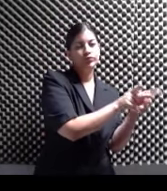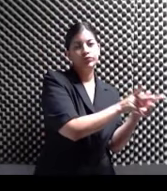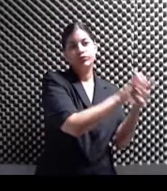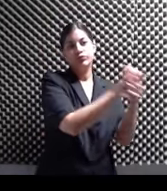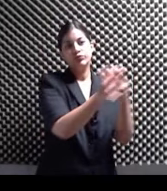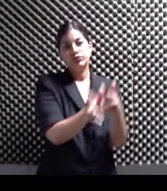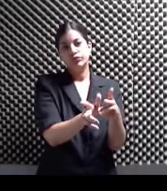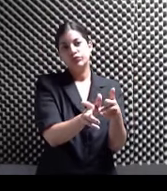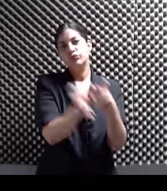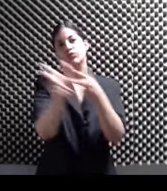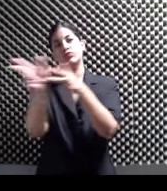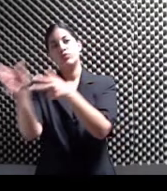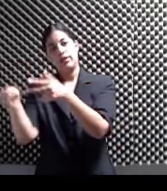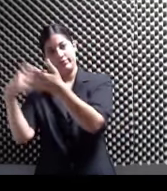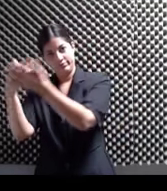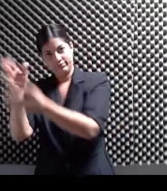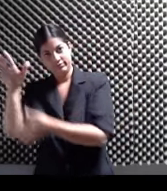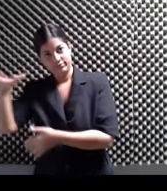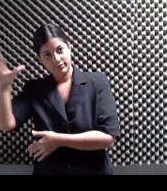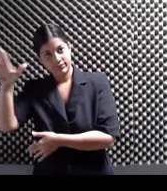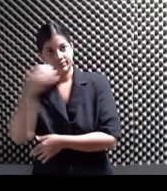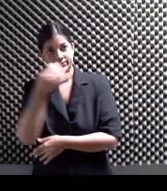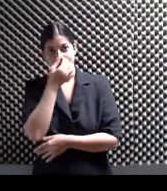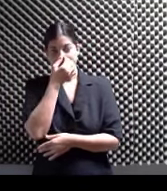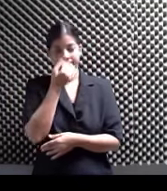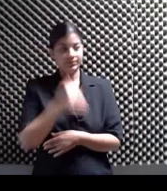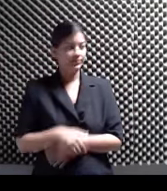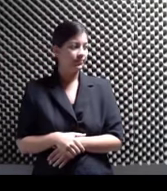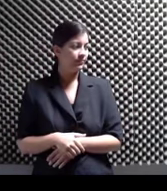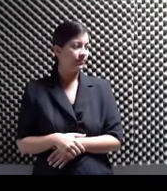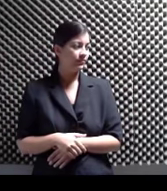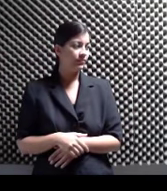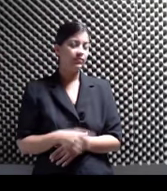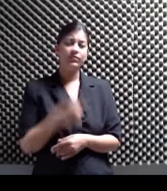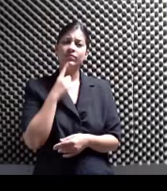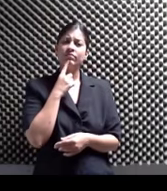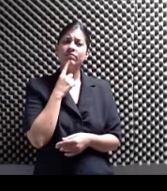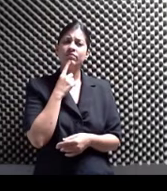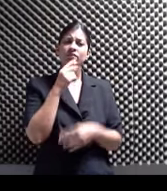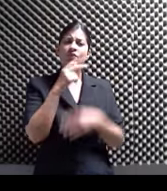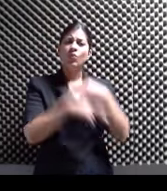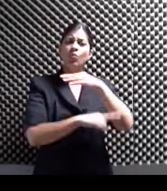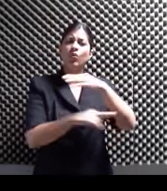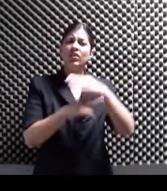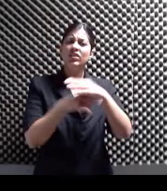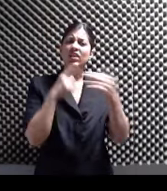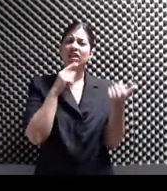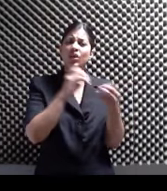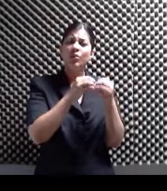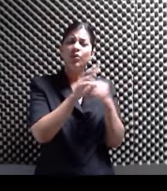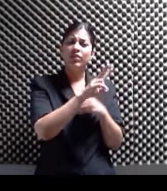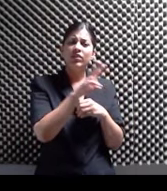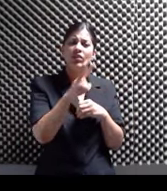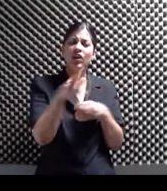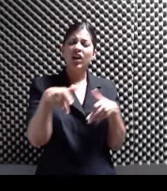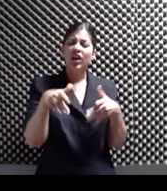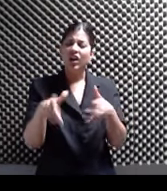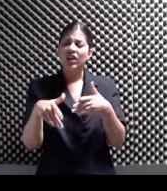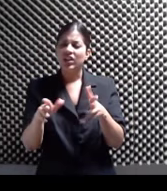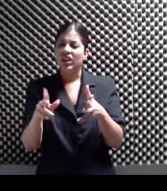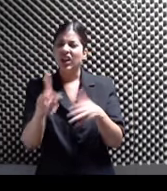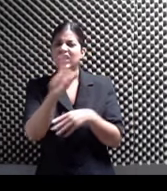número 42 del Expreso de Diego, que es la número 22, debajo del puente hacia en la